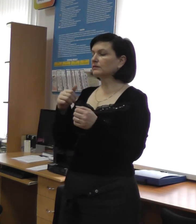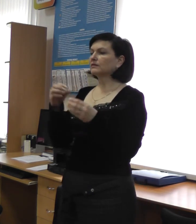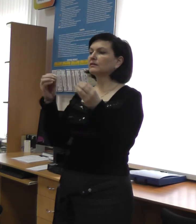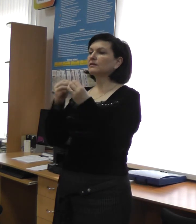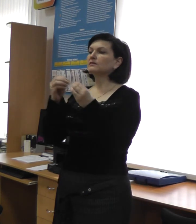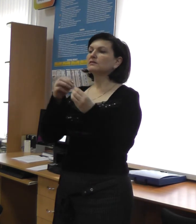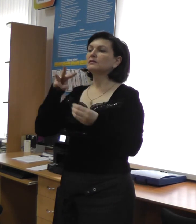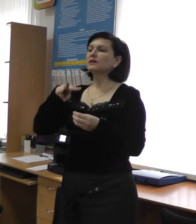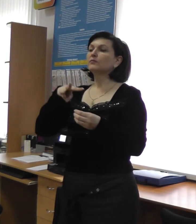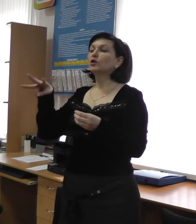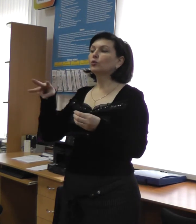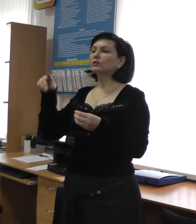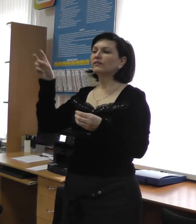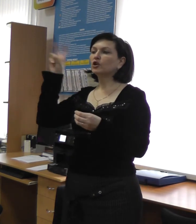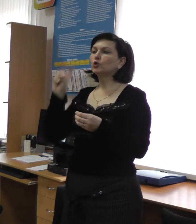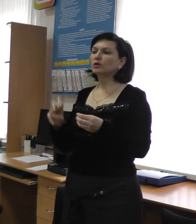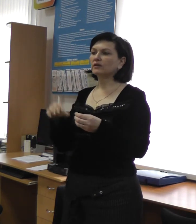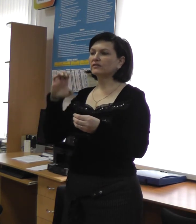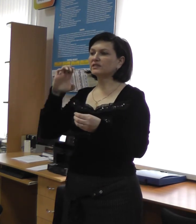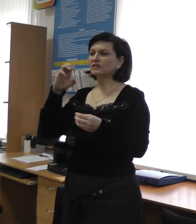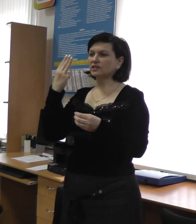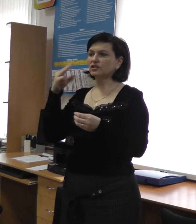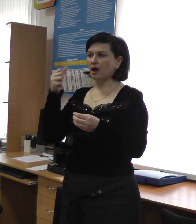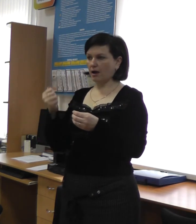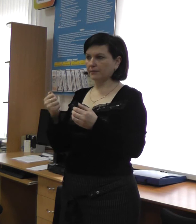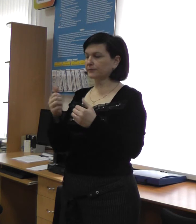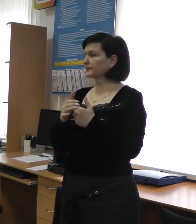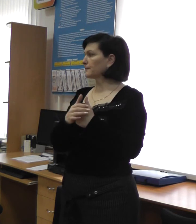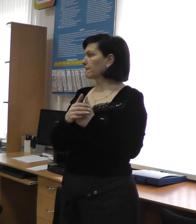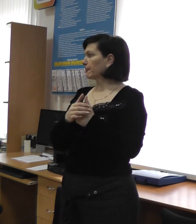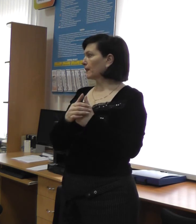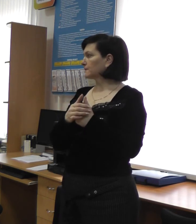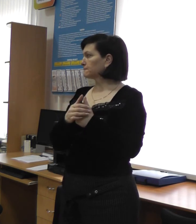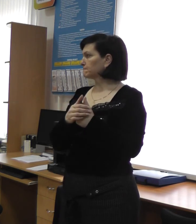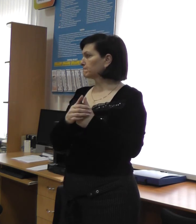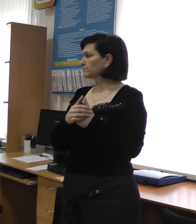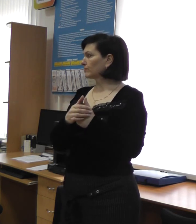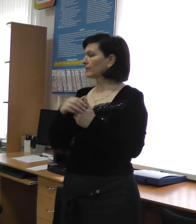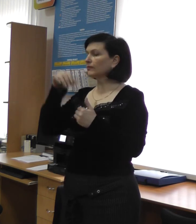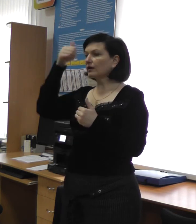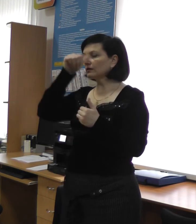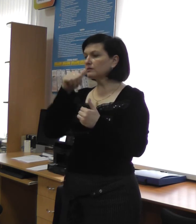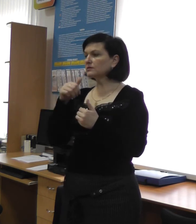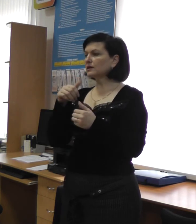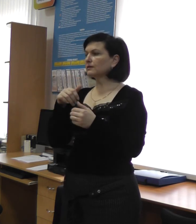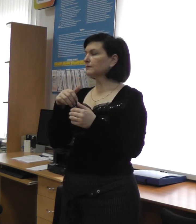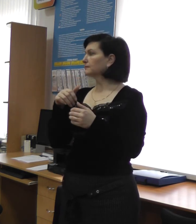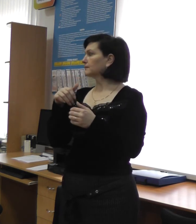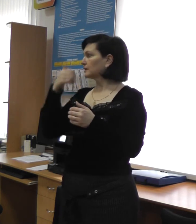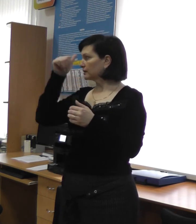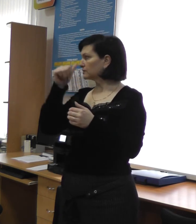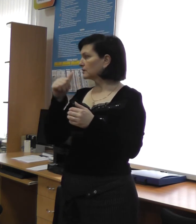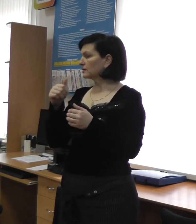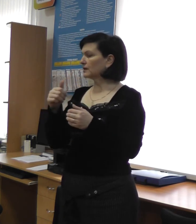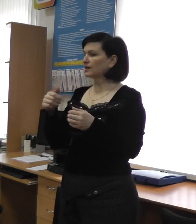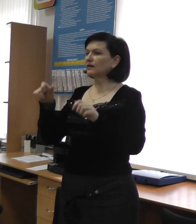10 миллионов долларов США. Анализ внешэкономической деятельности между Ставропольским краем и Греческой республикой показывает, что